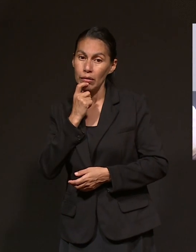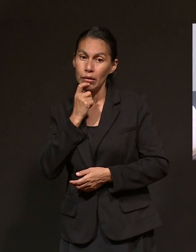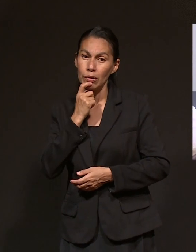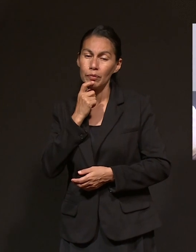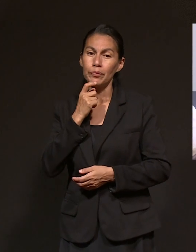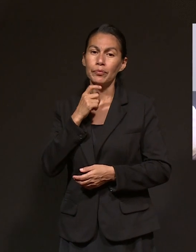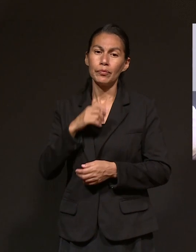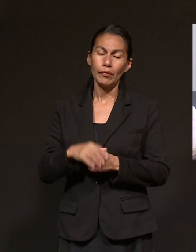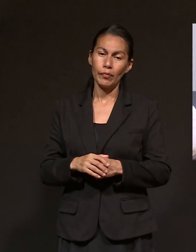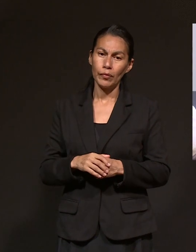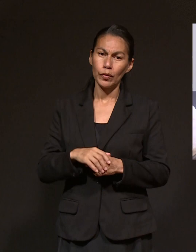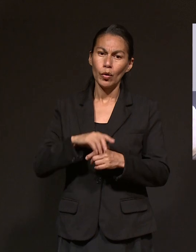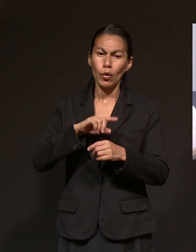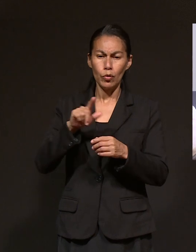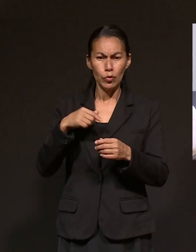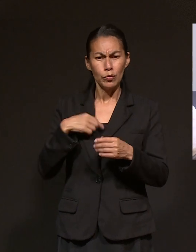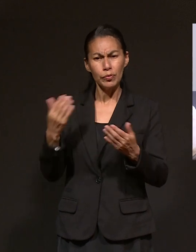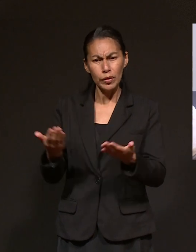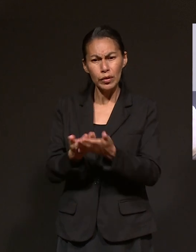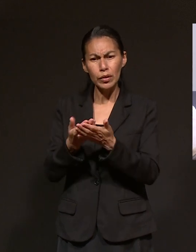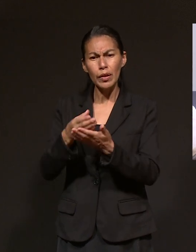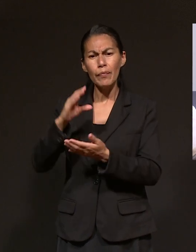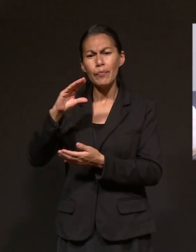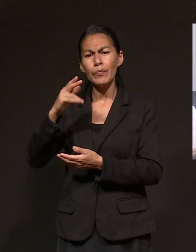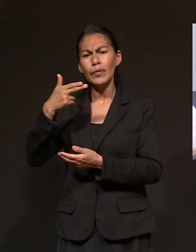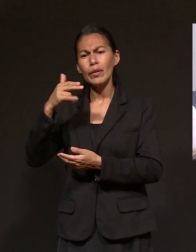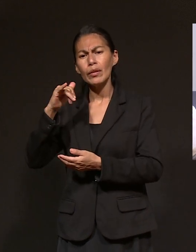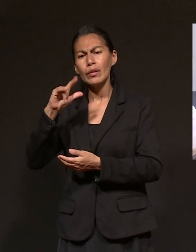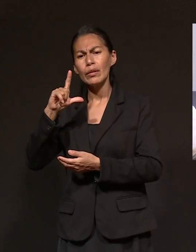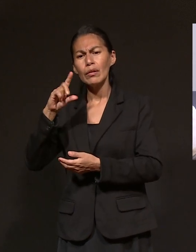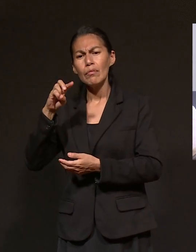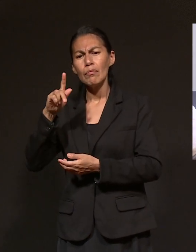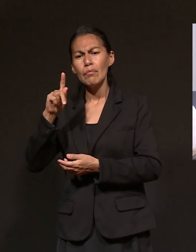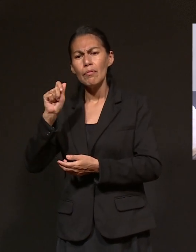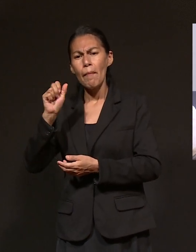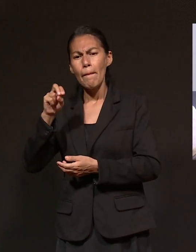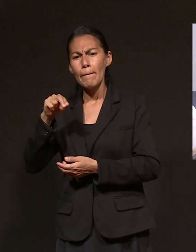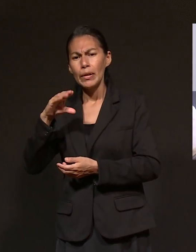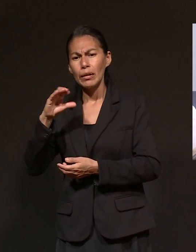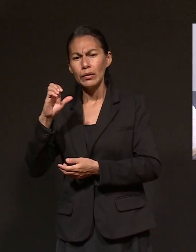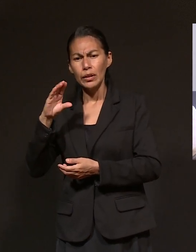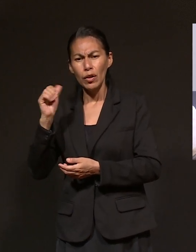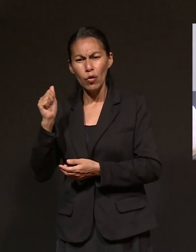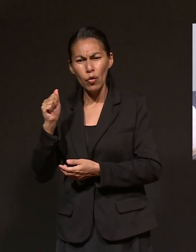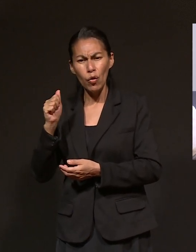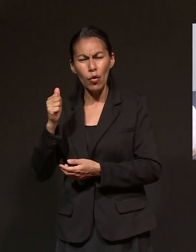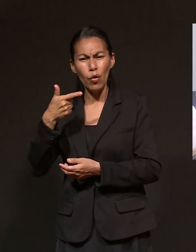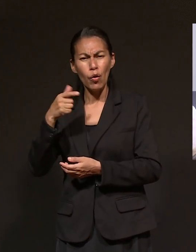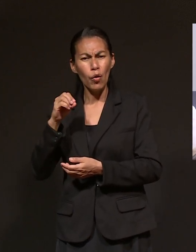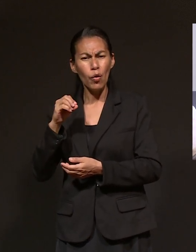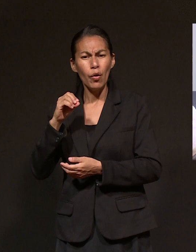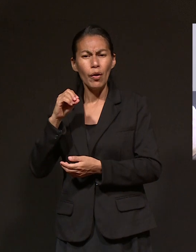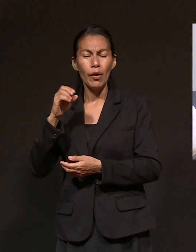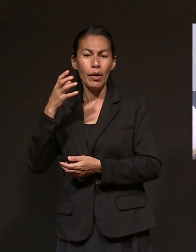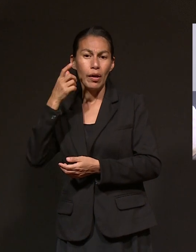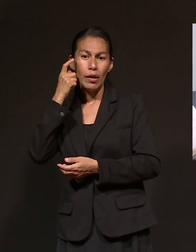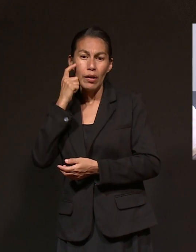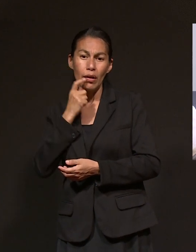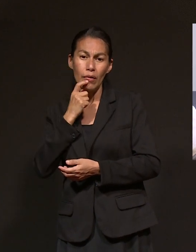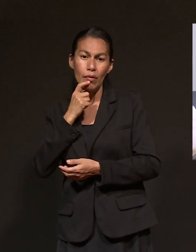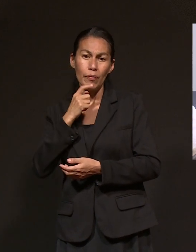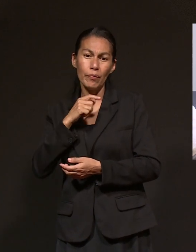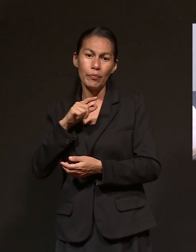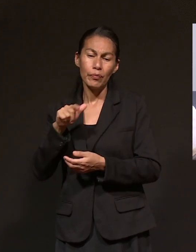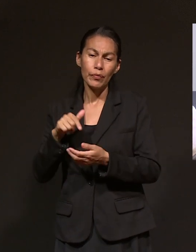estado de Guerrero. Nací en Chilpancingo, Guerrero. Y vivimos en un pueblo que se llama